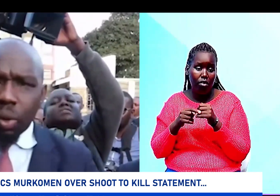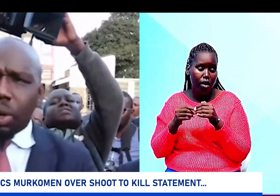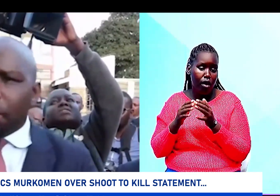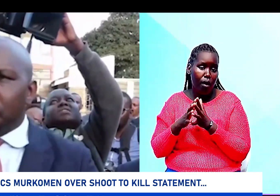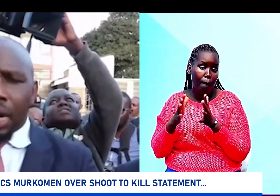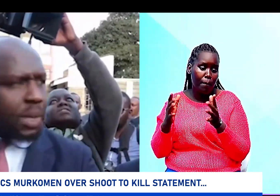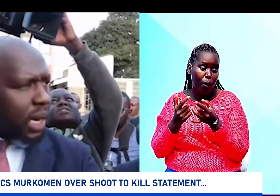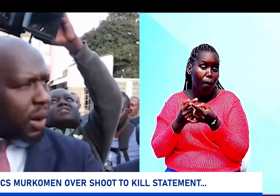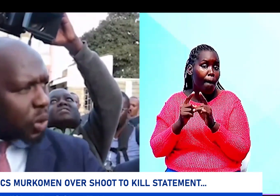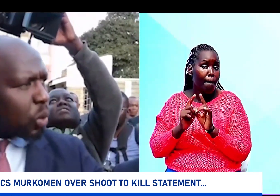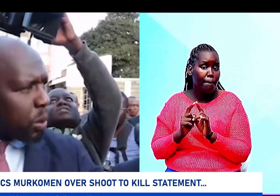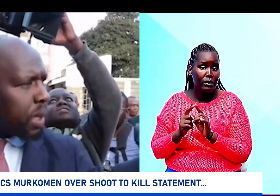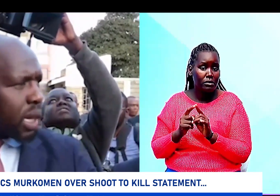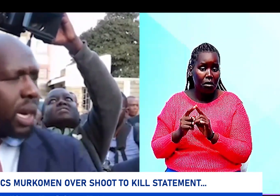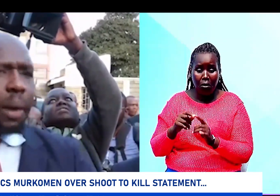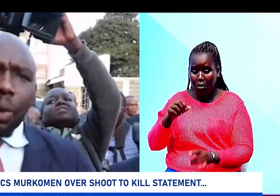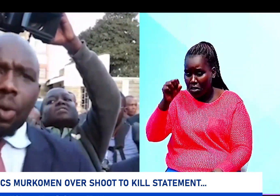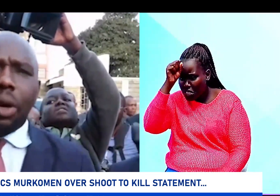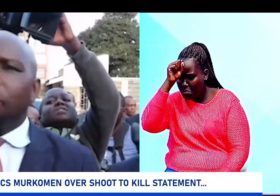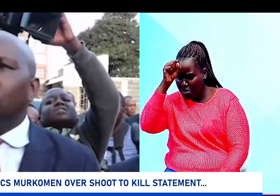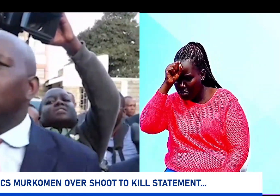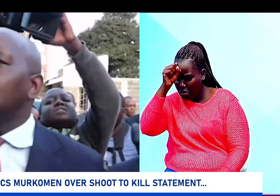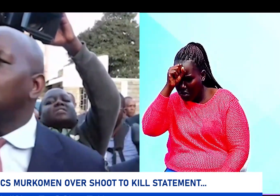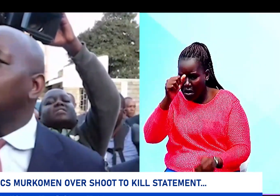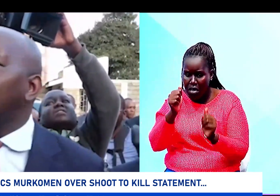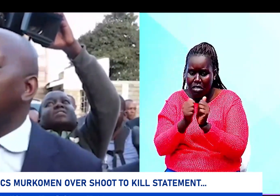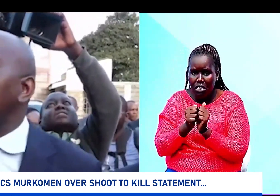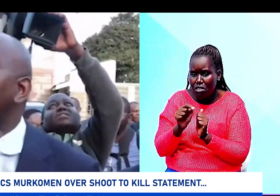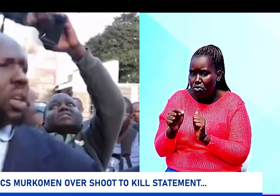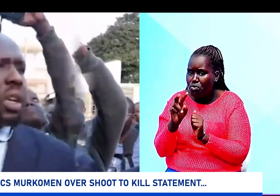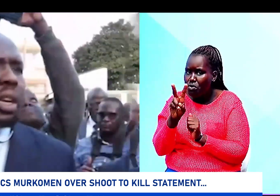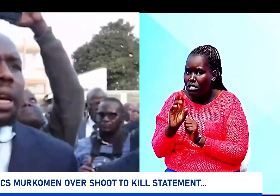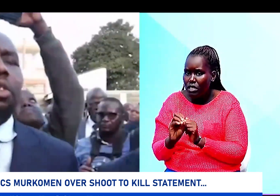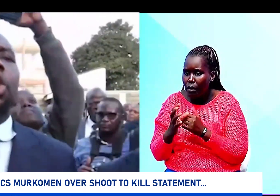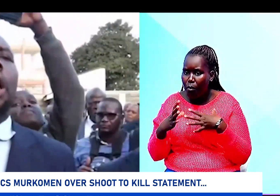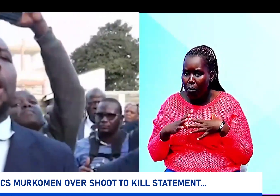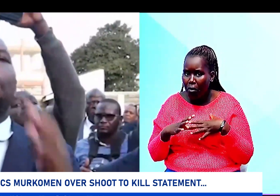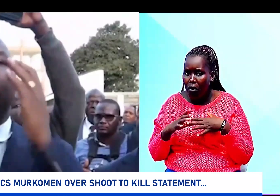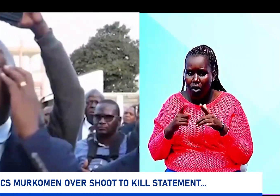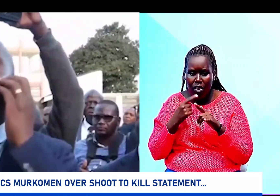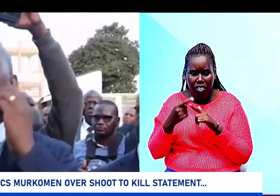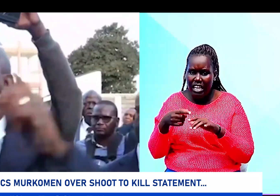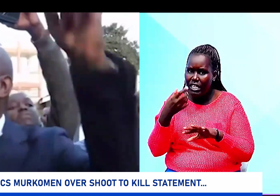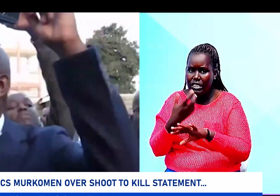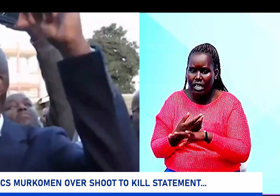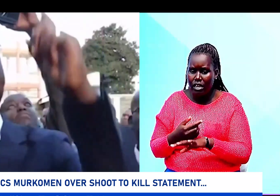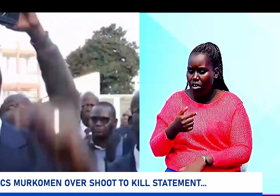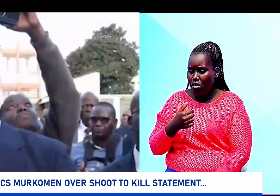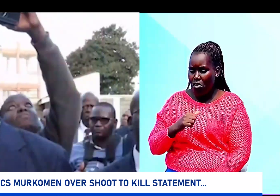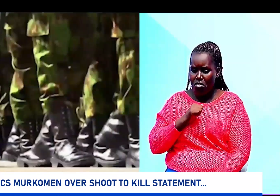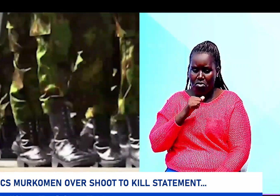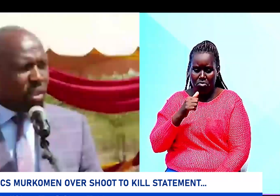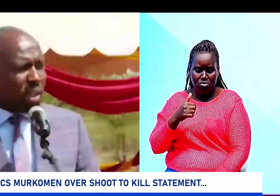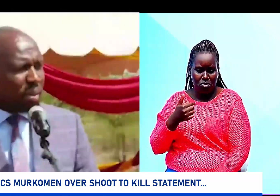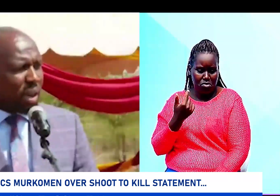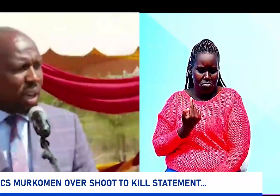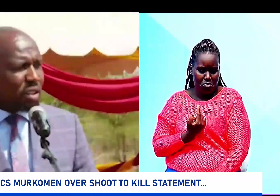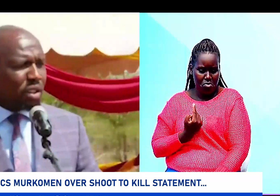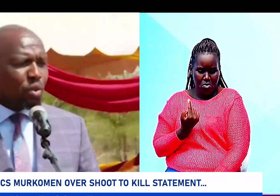kwa mjinga watu 10 20 hapo, wewe unashindwa na hiyo kazi. Na hii sio yangu peke yake, ni amri kutoka juu. Hatujasema ati